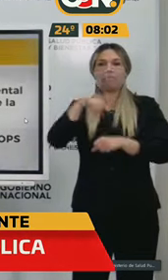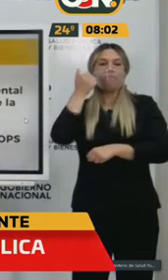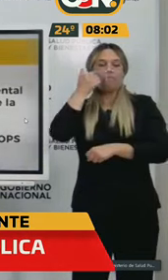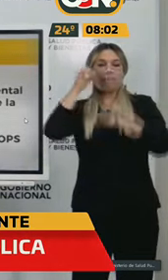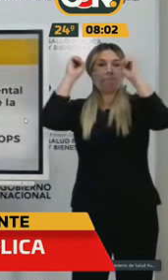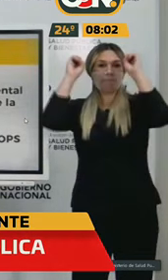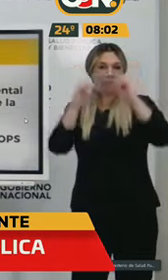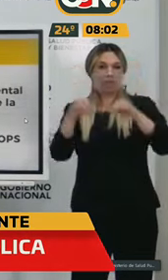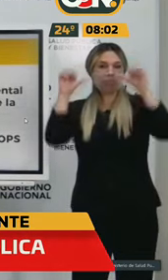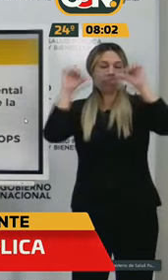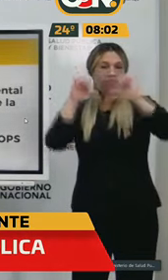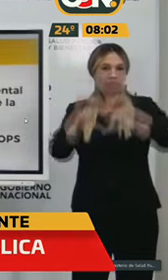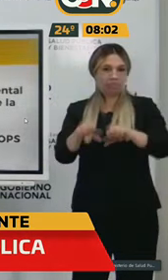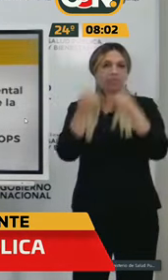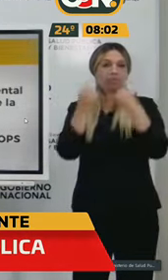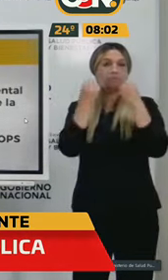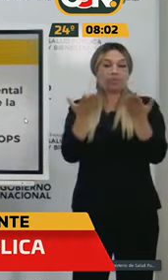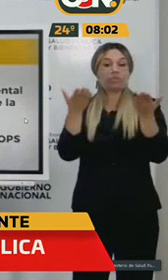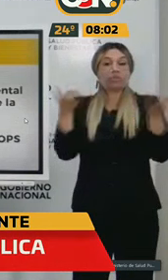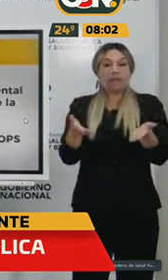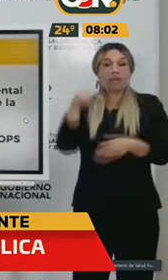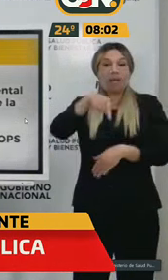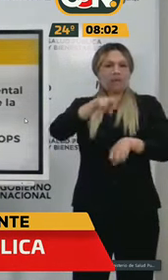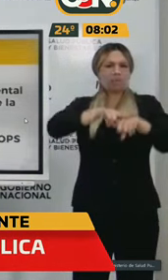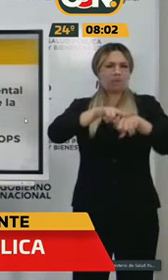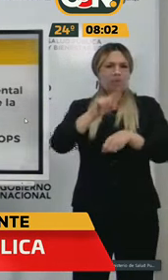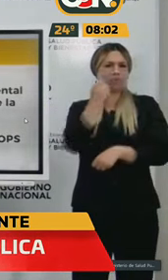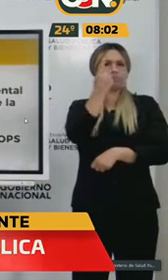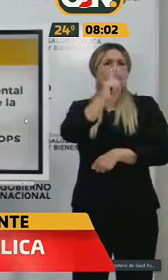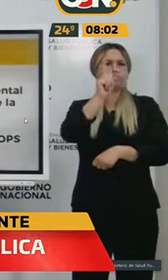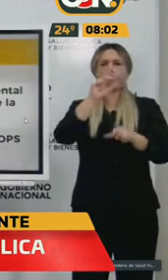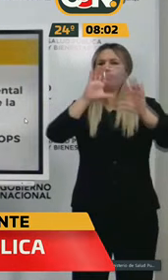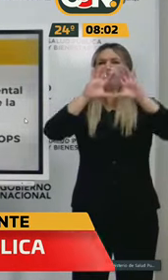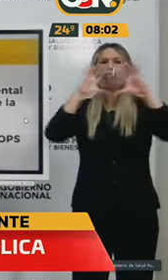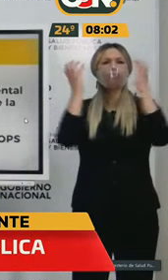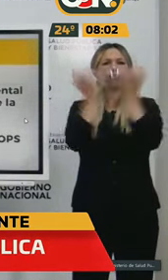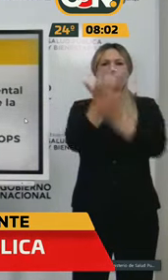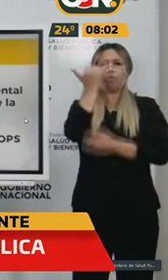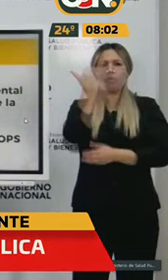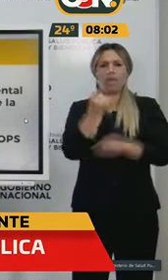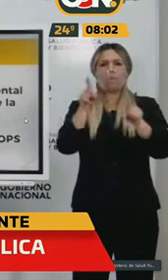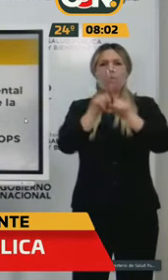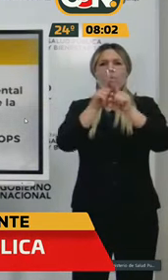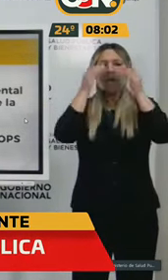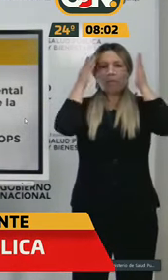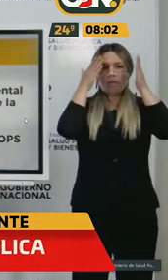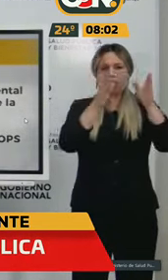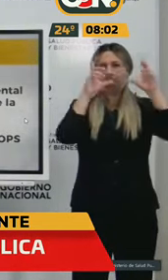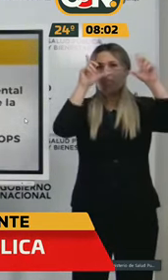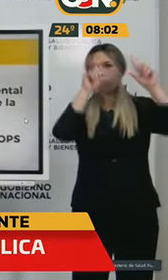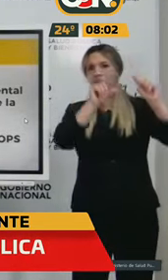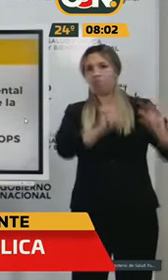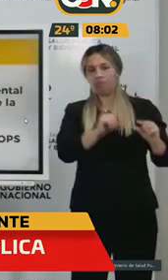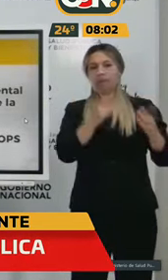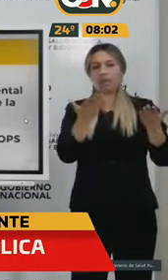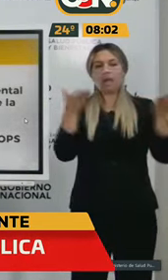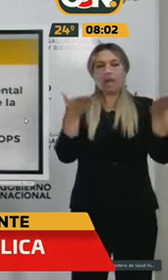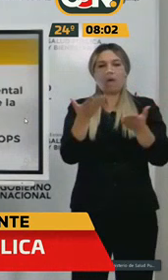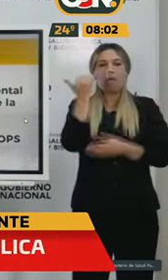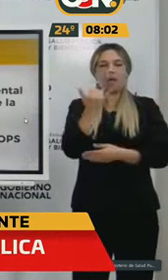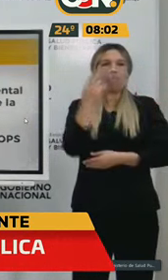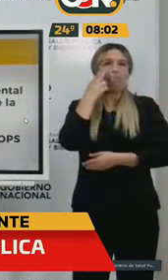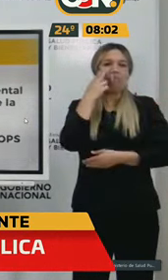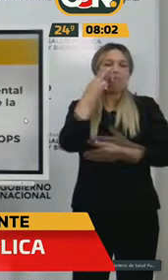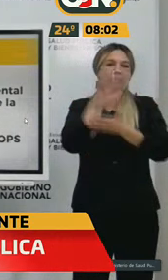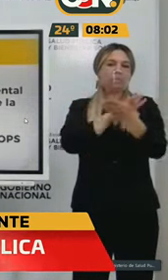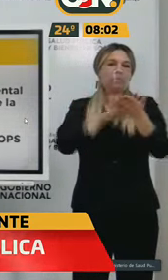que la asistencia aquí en Paraguay, como en todo el mundo, se ha reducido y realmente tenemos muchos problemas de salud mental